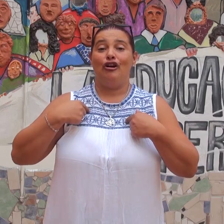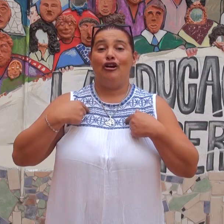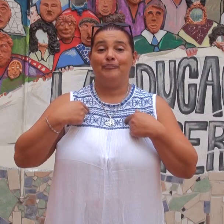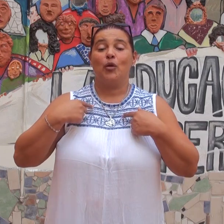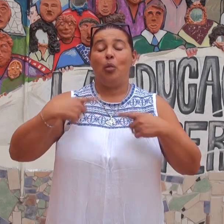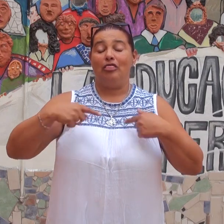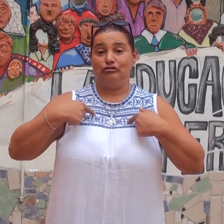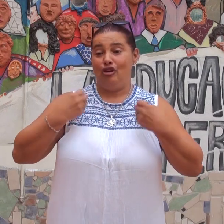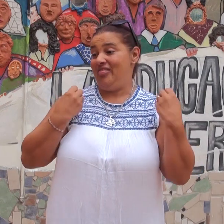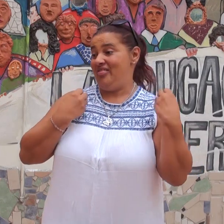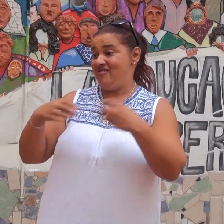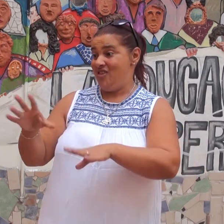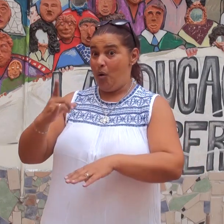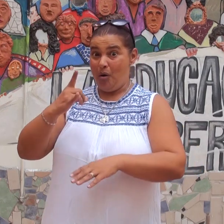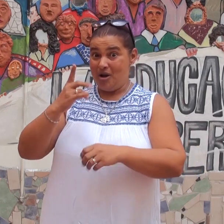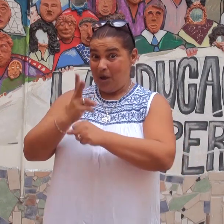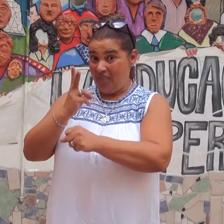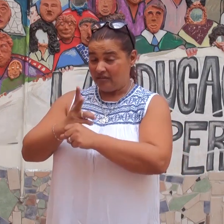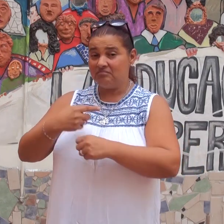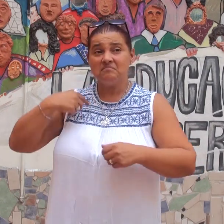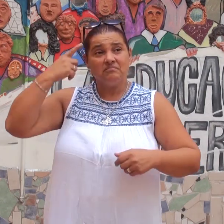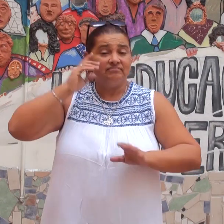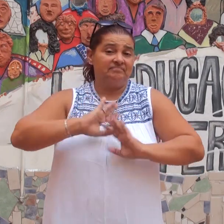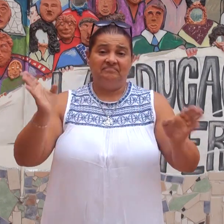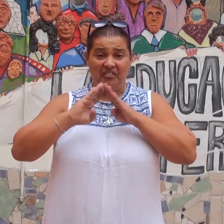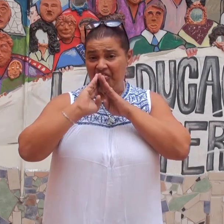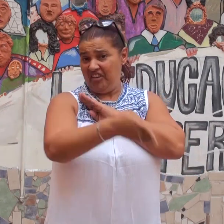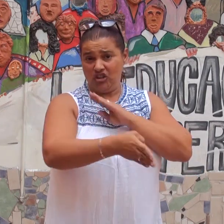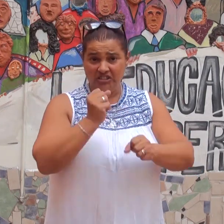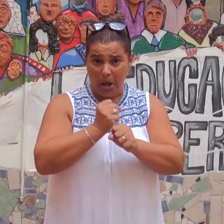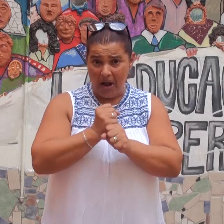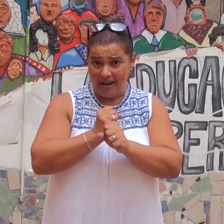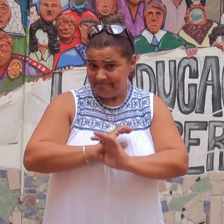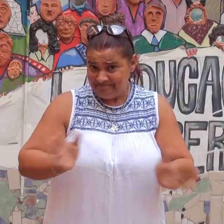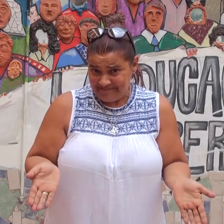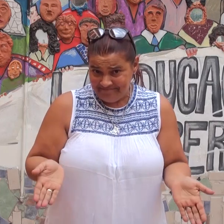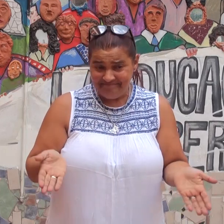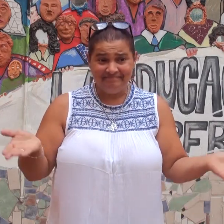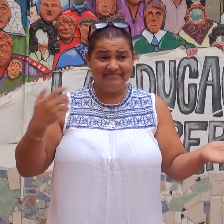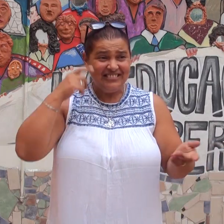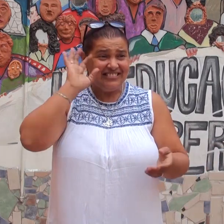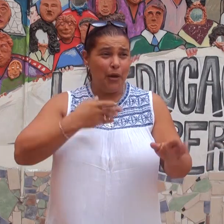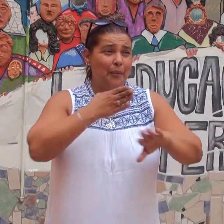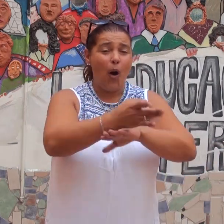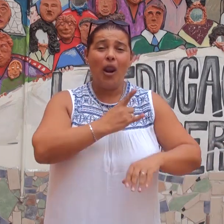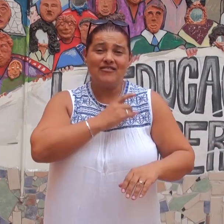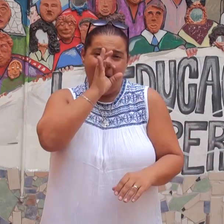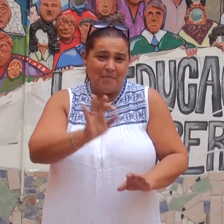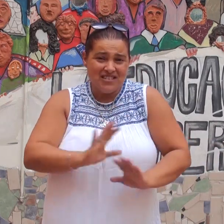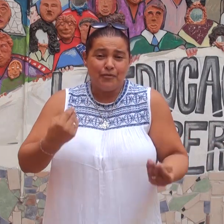Cuando yo abandoné el secundario, lo primero que pensé directamente me voy a trabajar, sabiendo que entrar a la universidad era